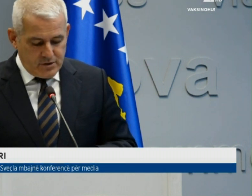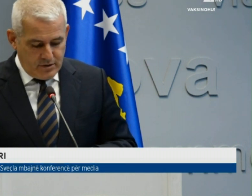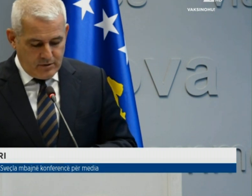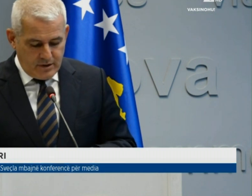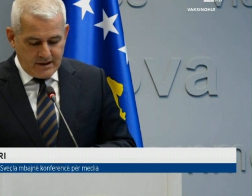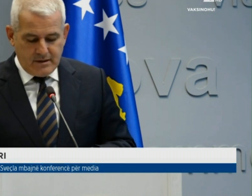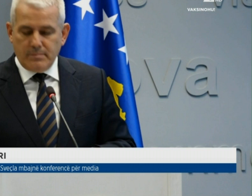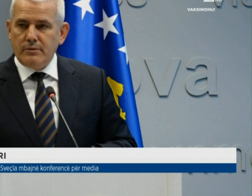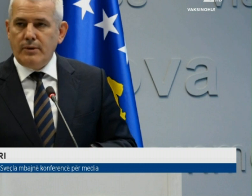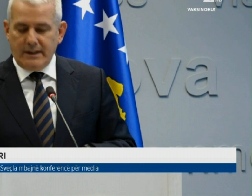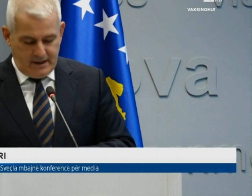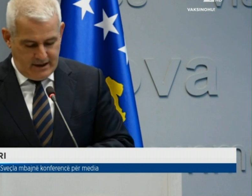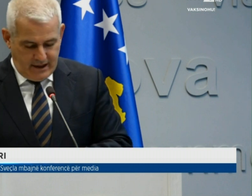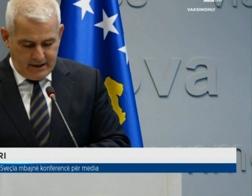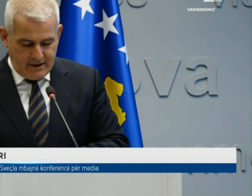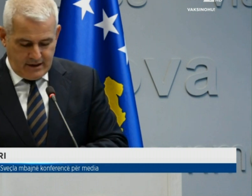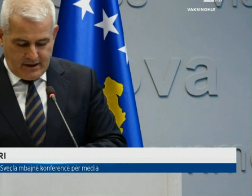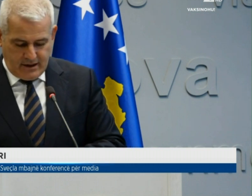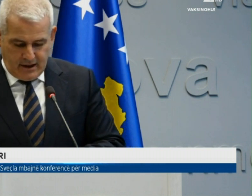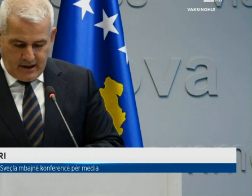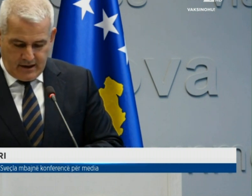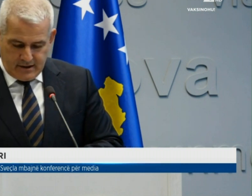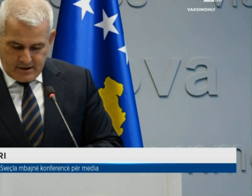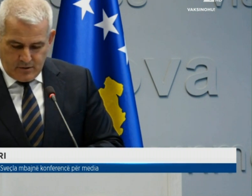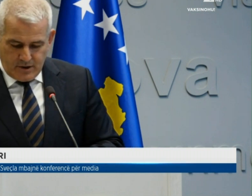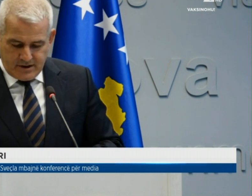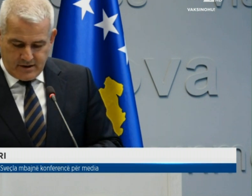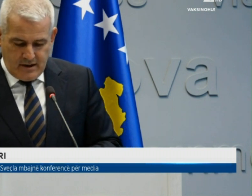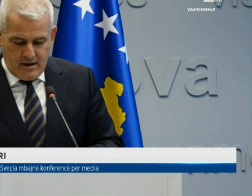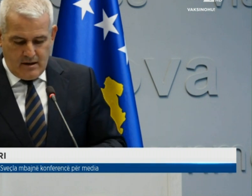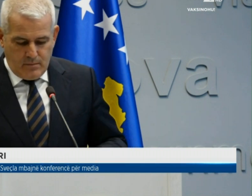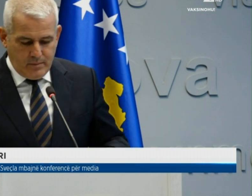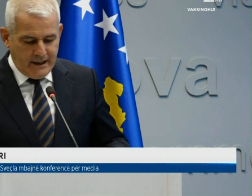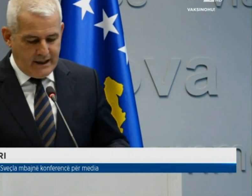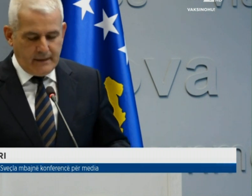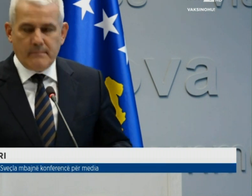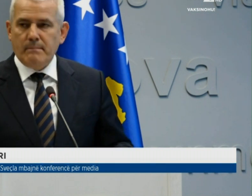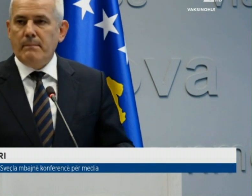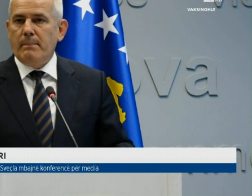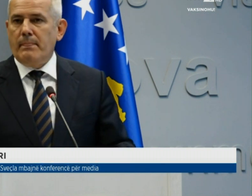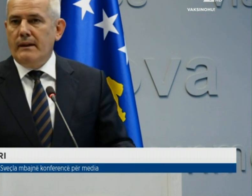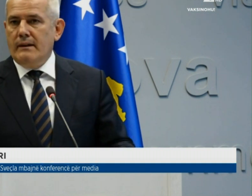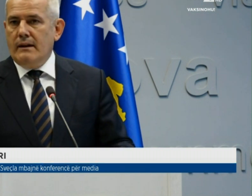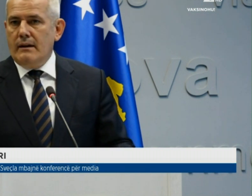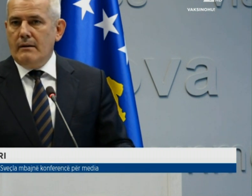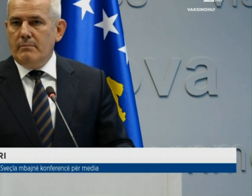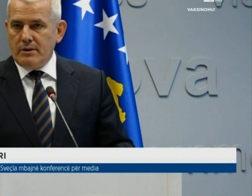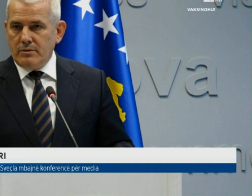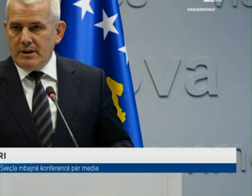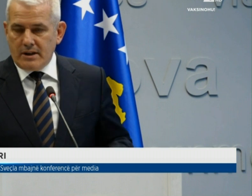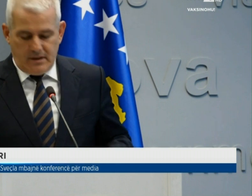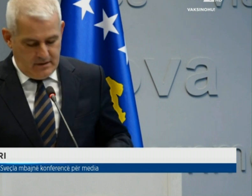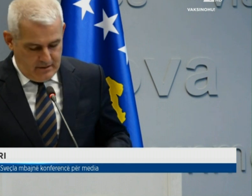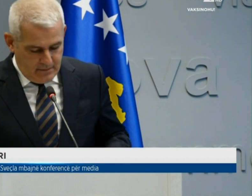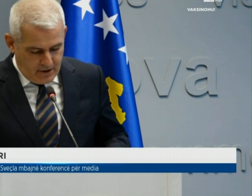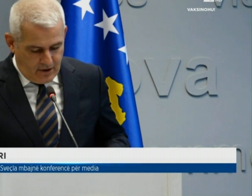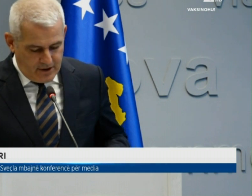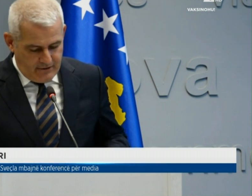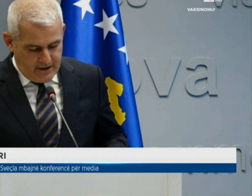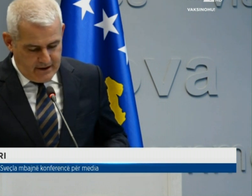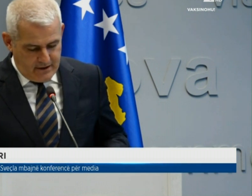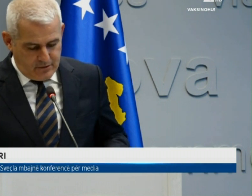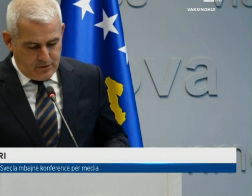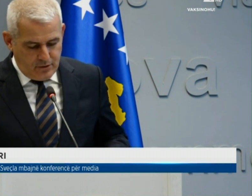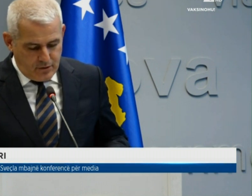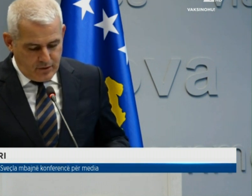të vazhdojnë të kujdesen për ruajtjen e rendit dhe sigurisë publike. Përkundër